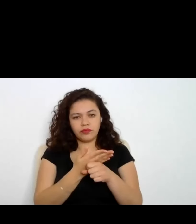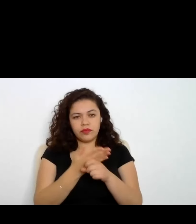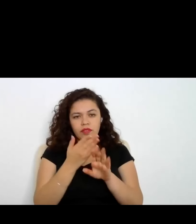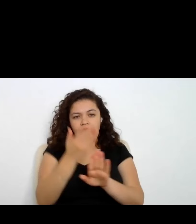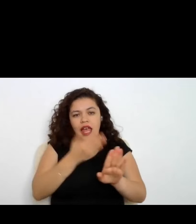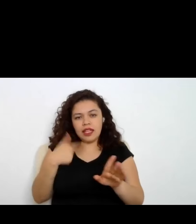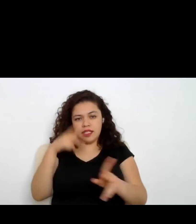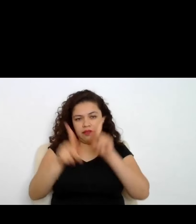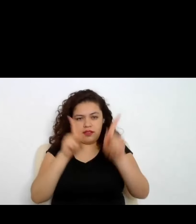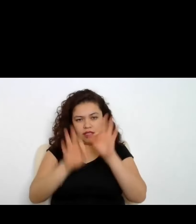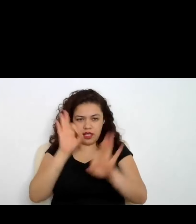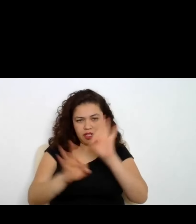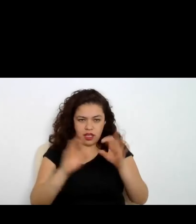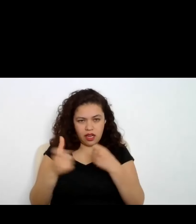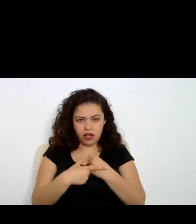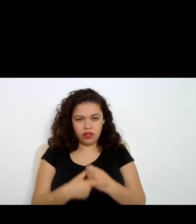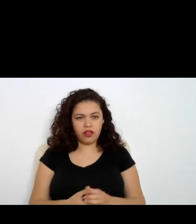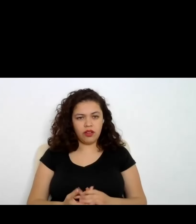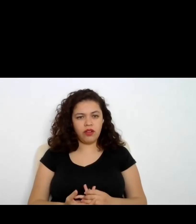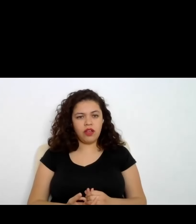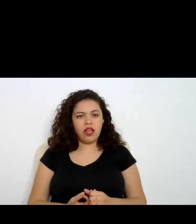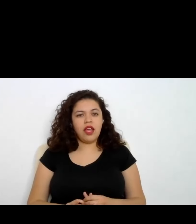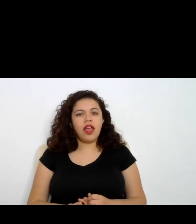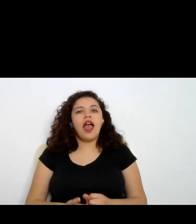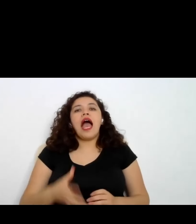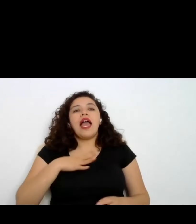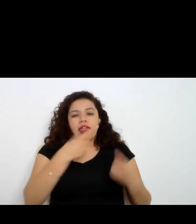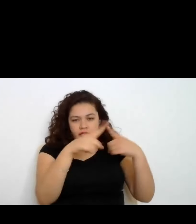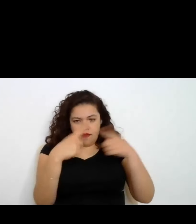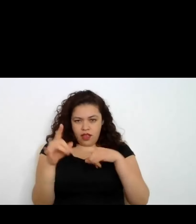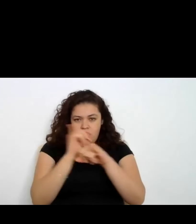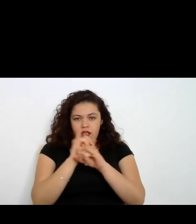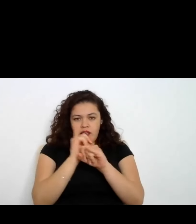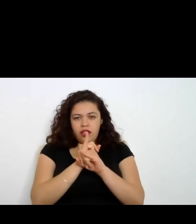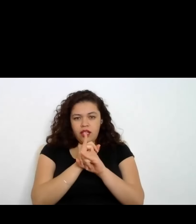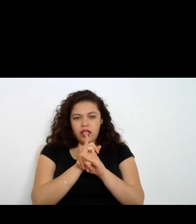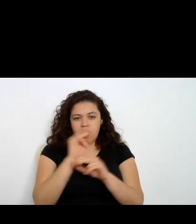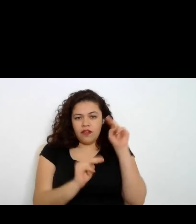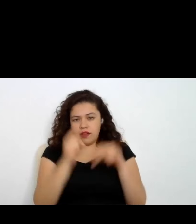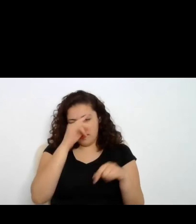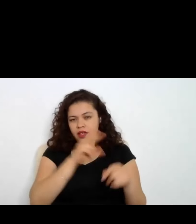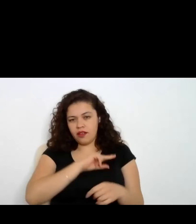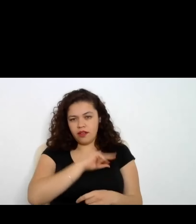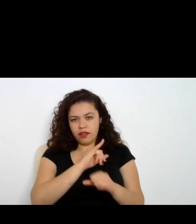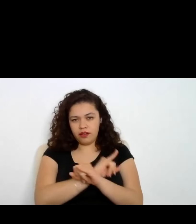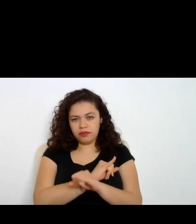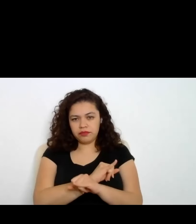tratamiento. Como ya vimos, hay diferentes categorías de datos personales. Cuando los datos personales